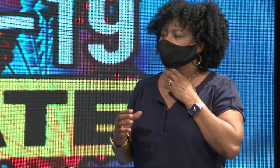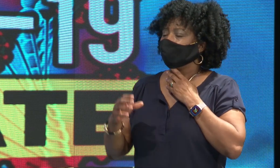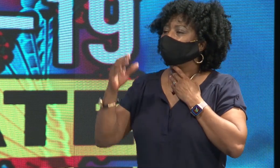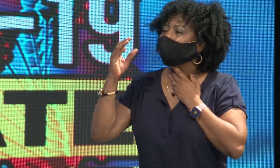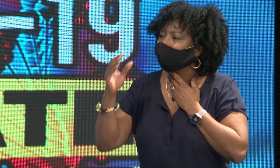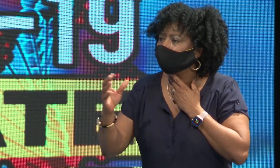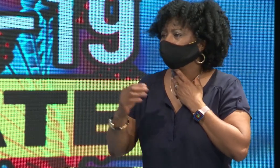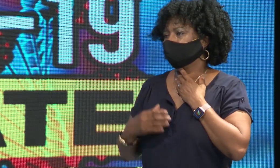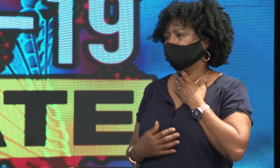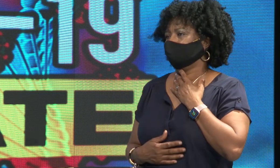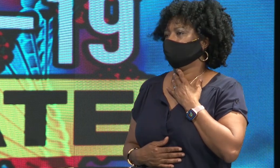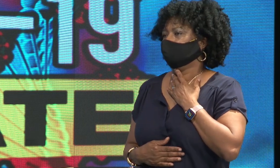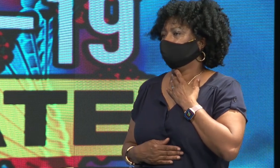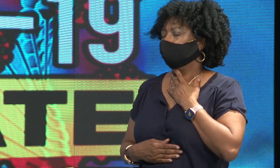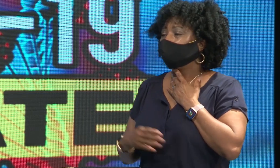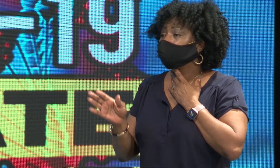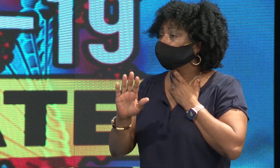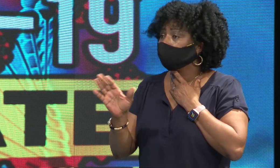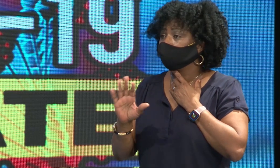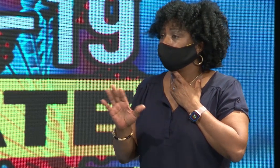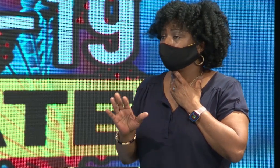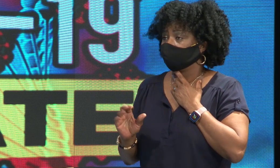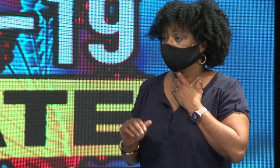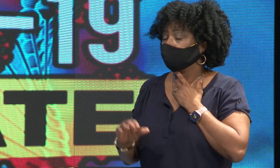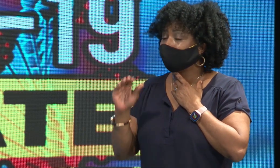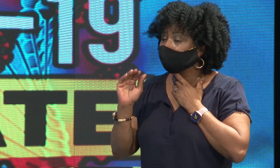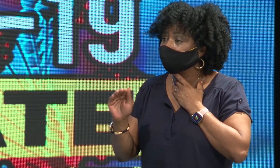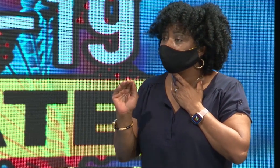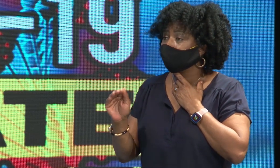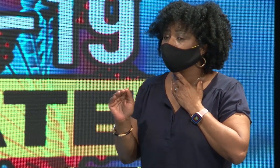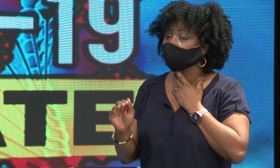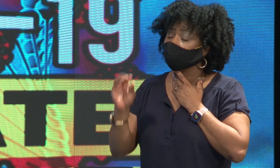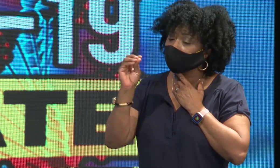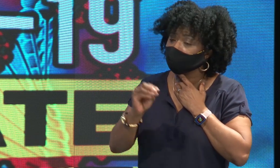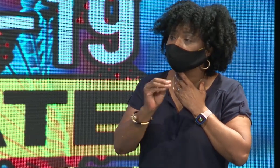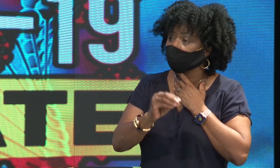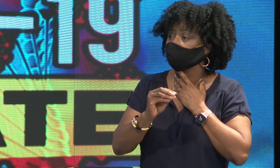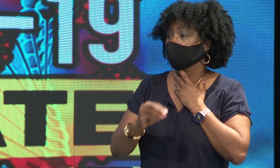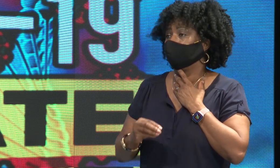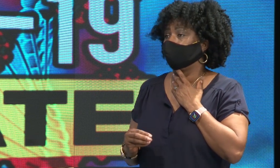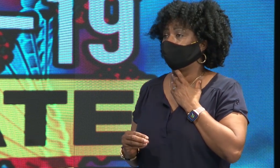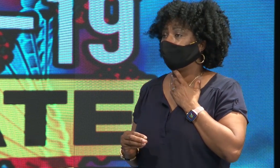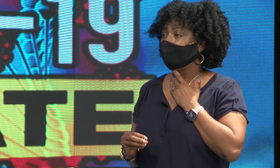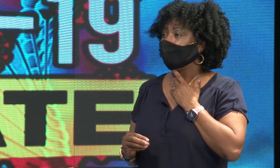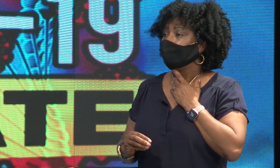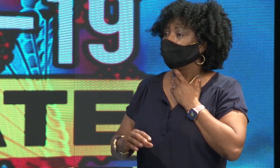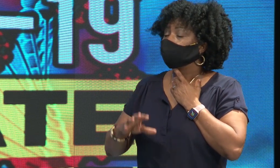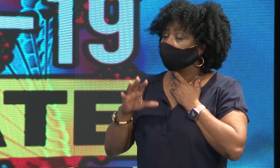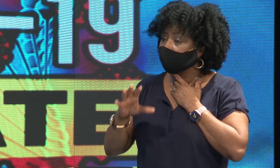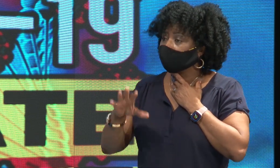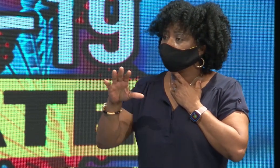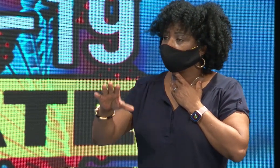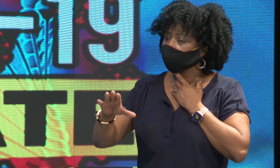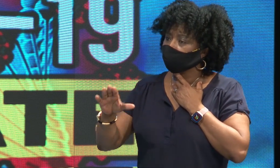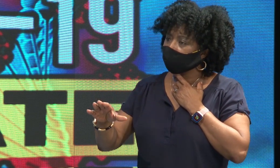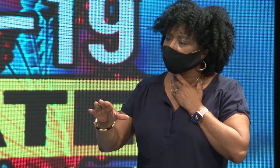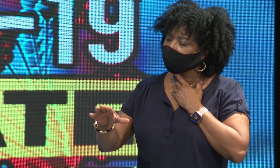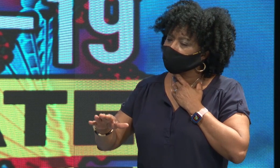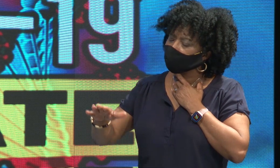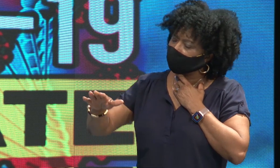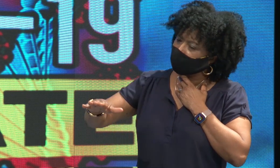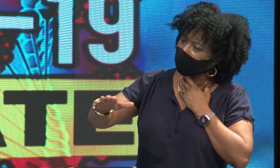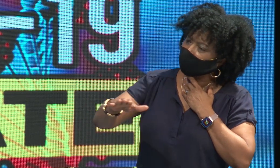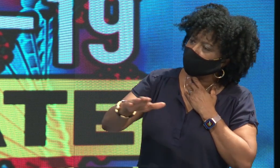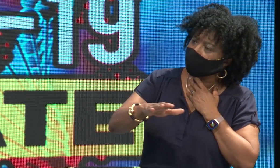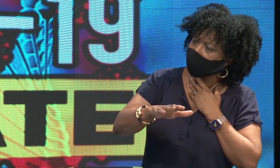doen. Mm-hmm. Maar ga niet op straat. Ja. Want ze kunnen het niet aan. Ze gaan het niet aankunnen. Dat is het grootste gevaar. Ja. Zolang het onder controle